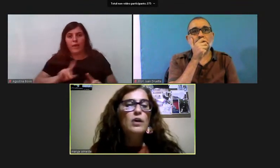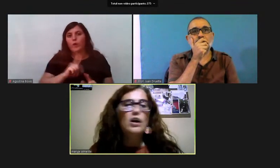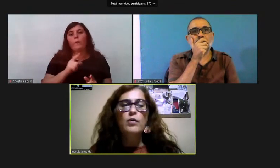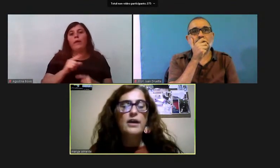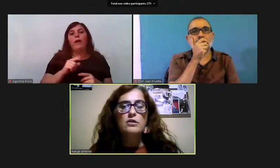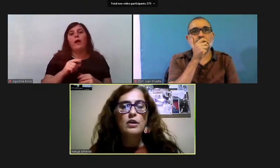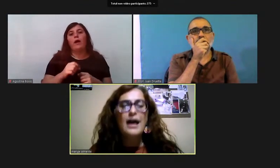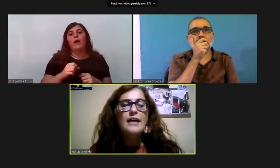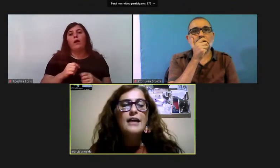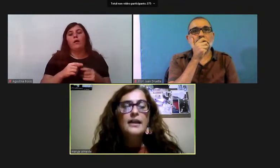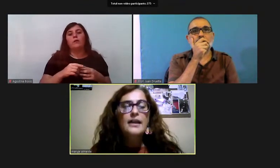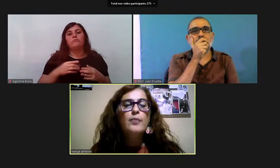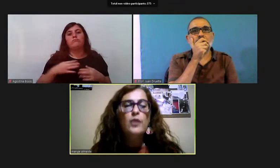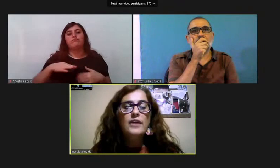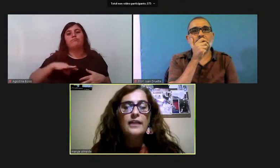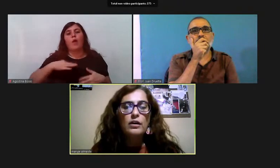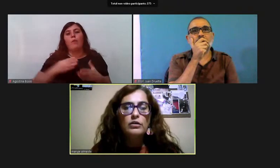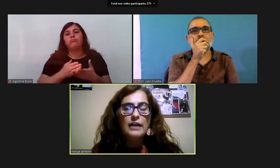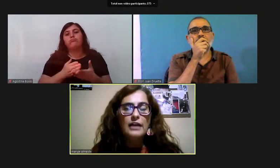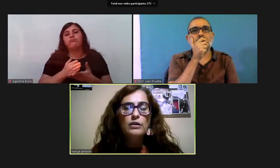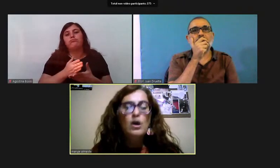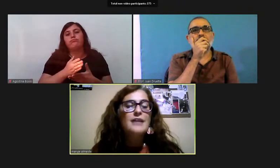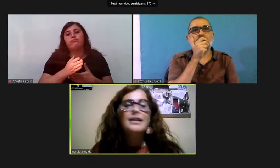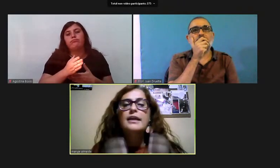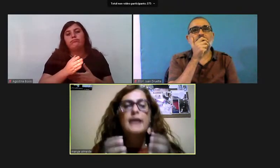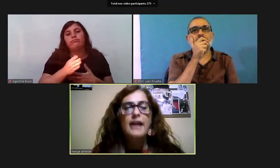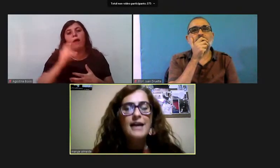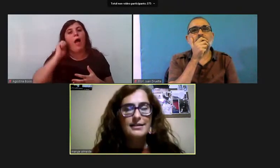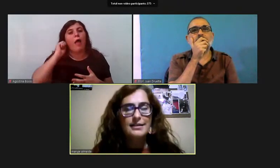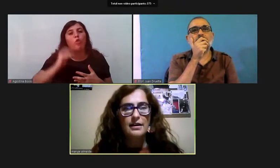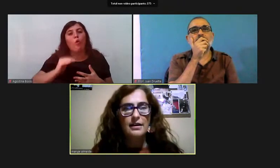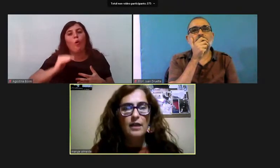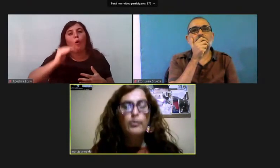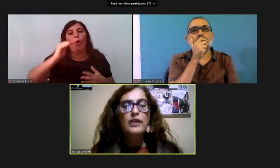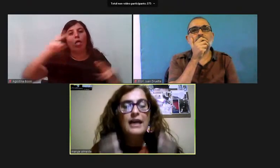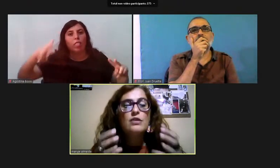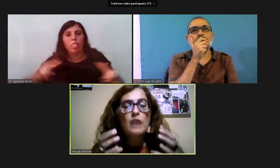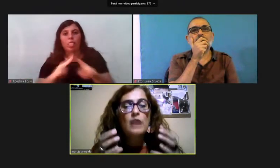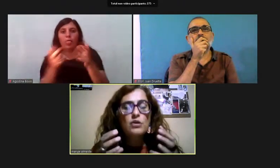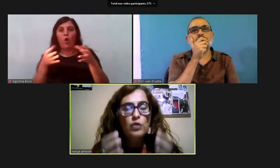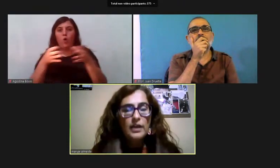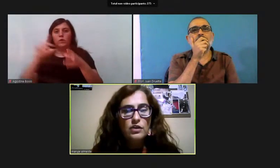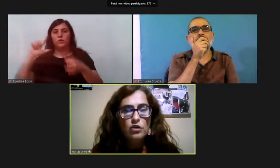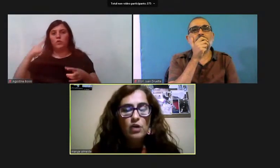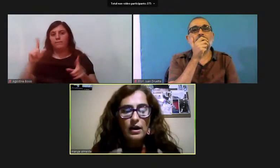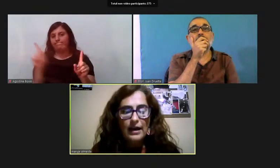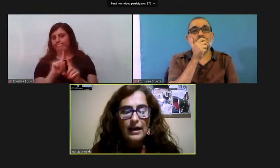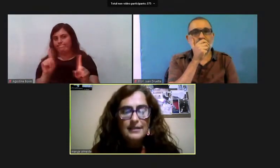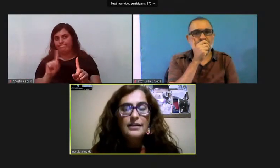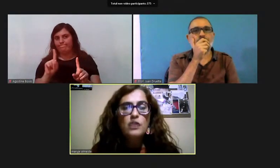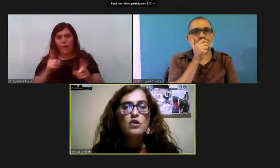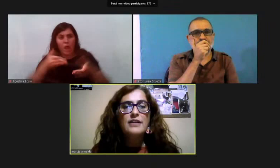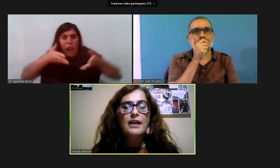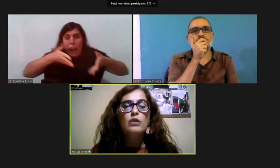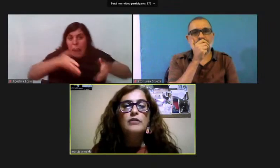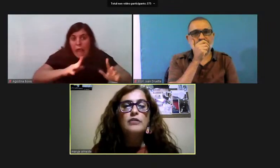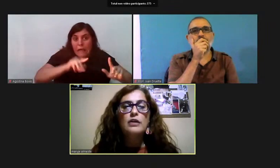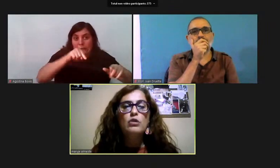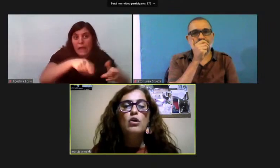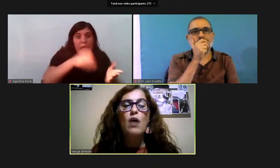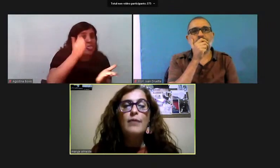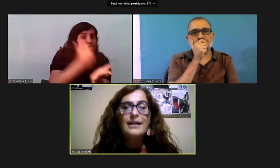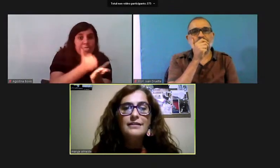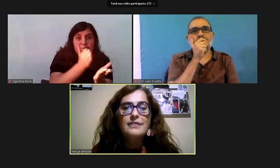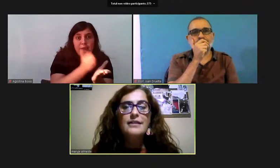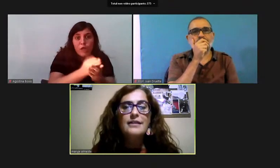miembro de la comunidad sorda. Tiene que poder estar en contacto desde que nace, porque su derecho es el derecho de estar en contacto